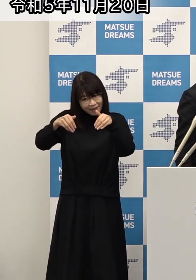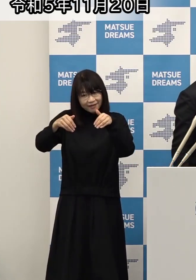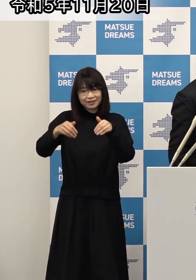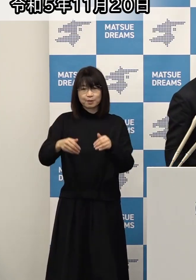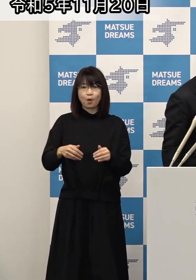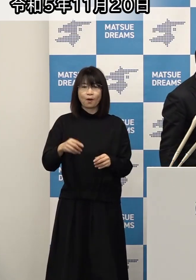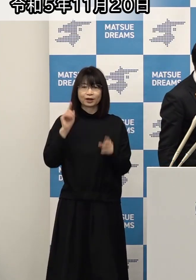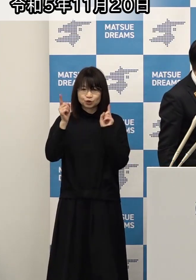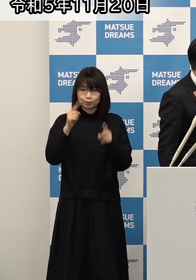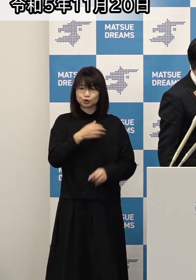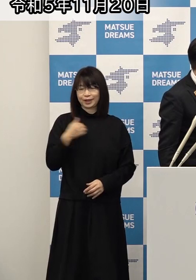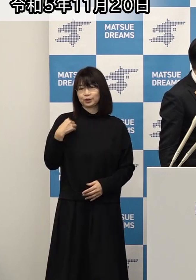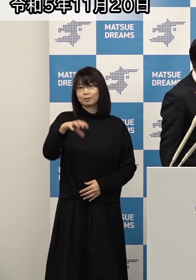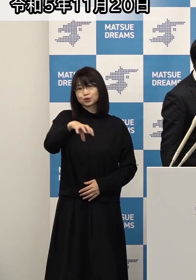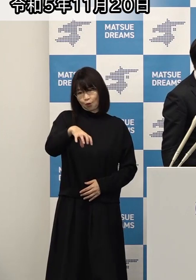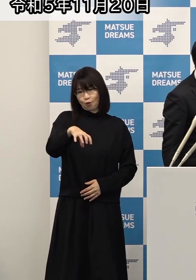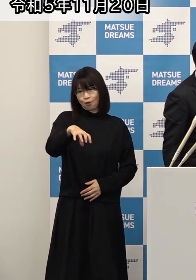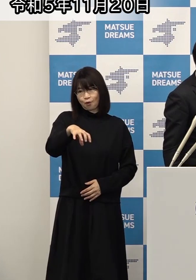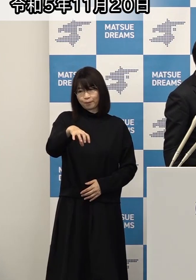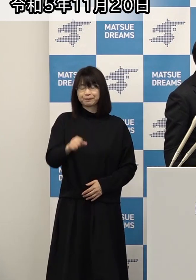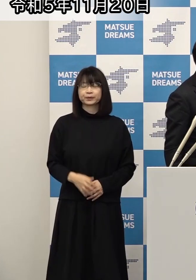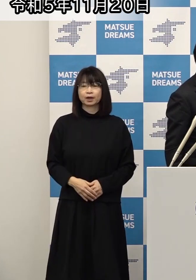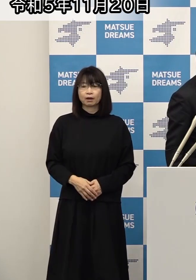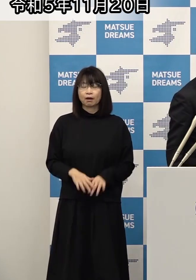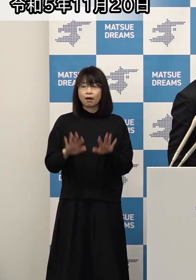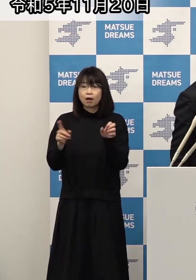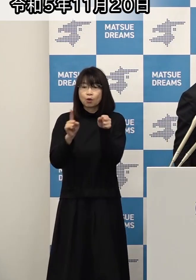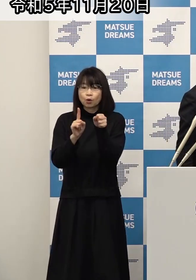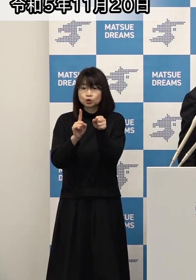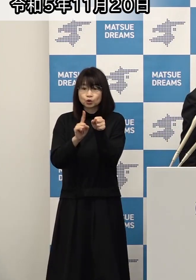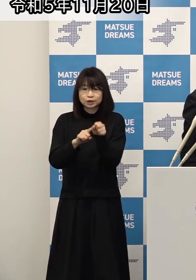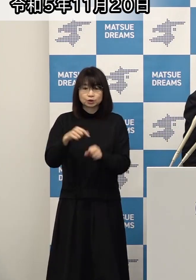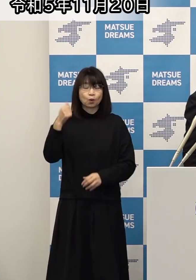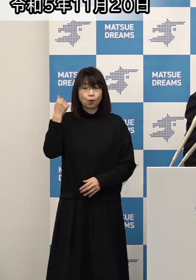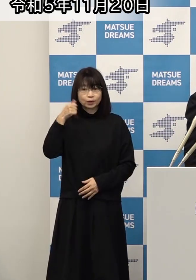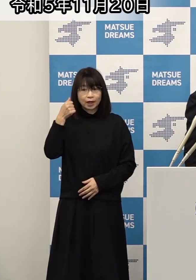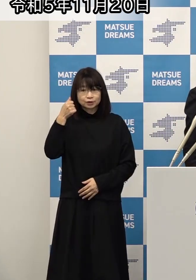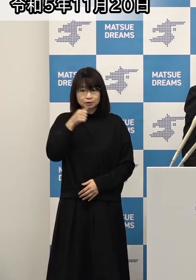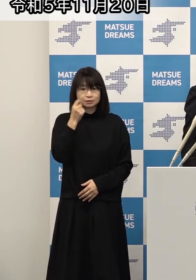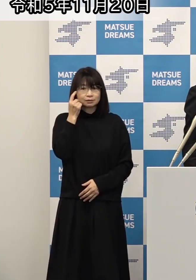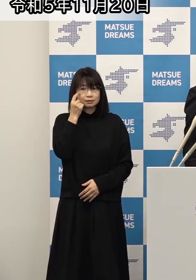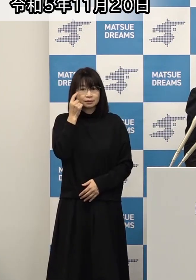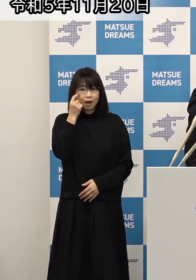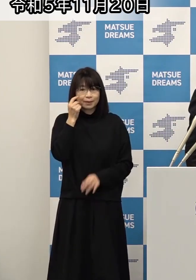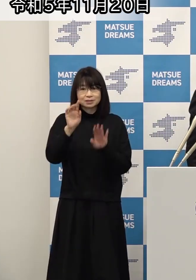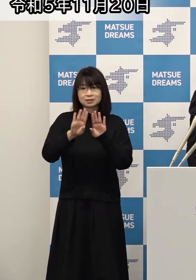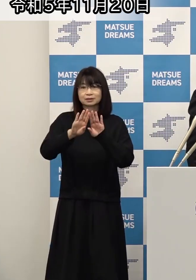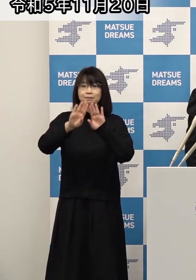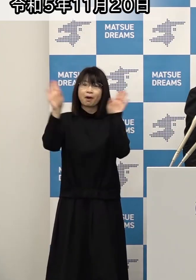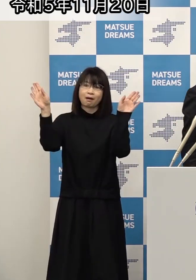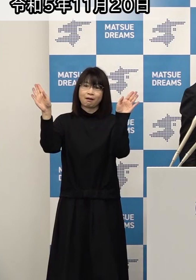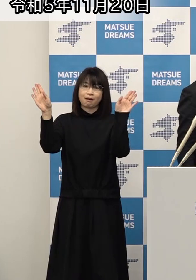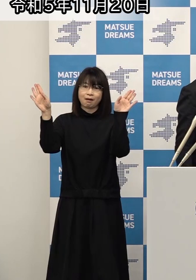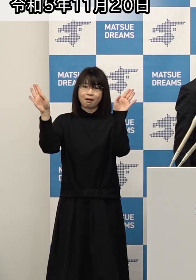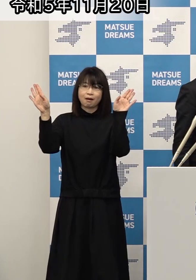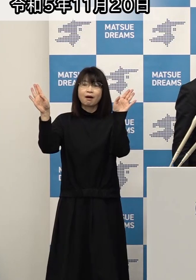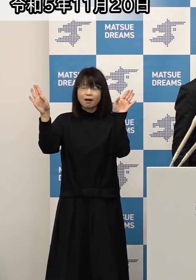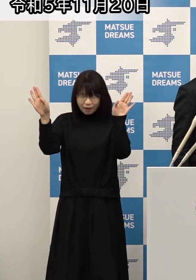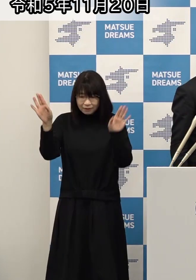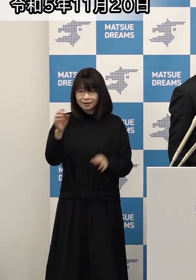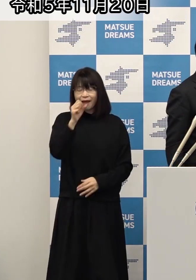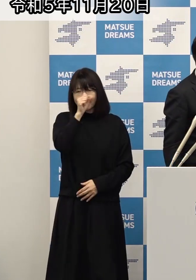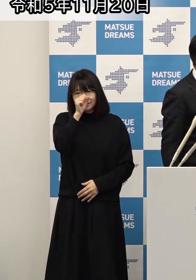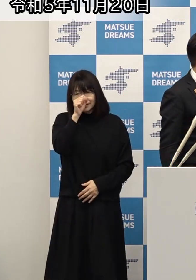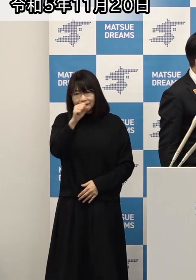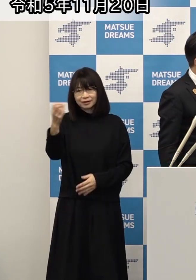設でございまして、今年の夏にですね、試験的に開設をさせていただいて、非常に好評でござい